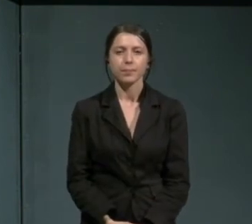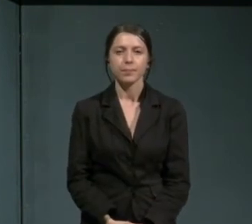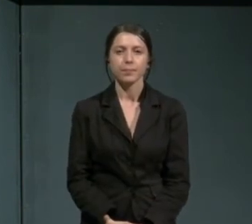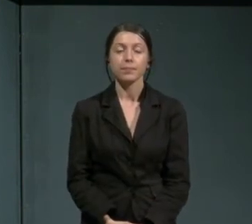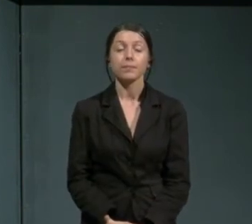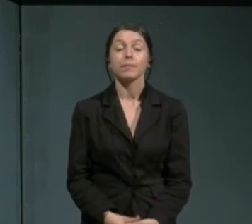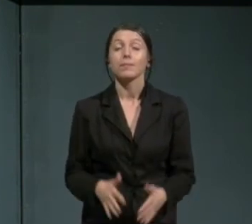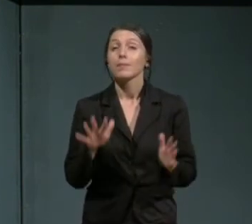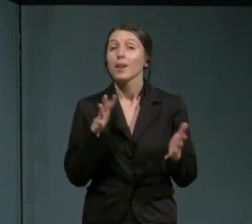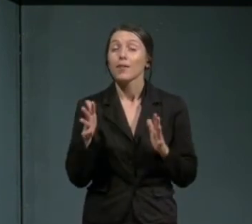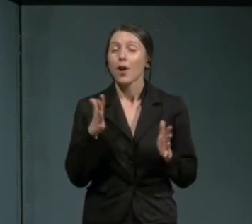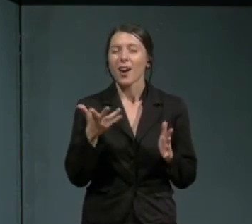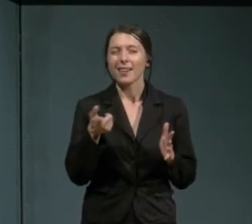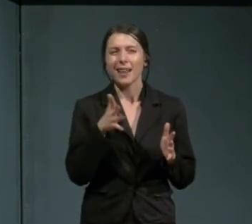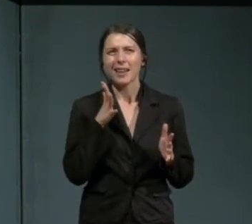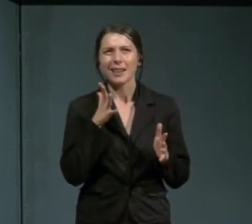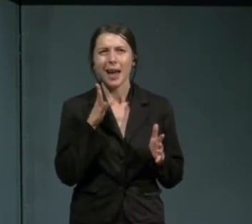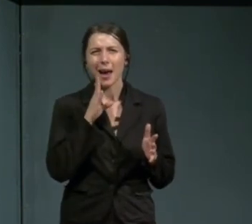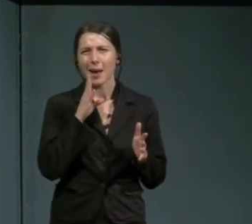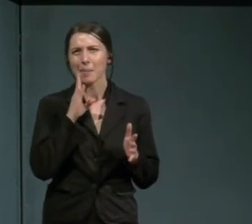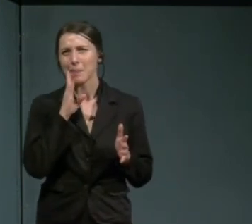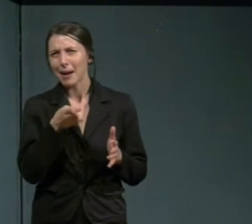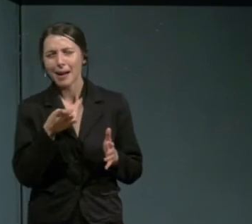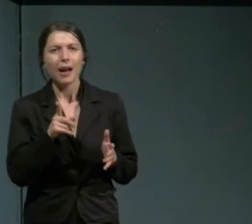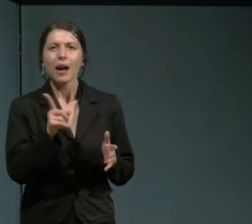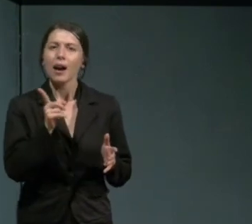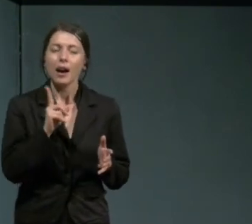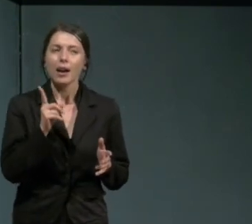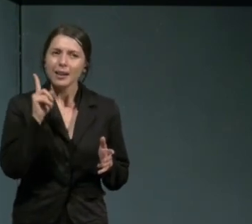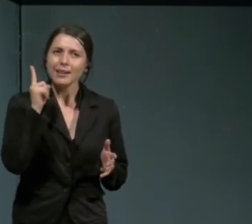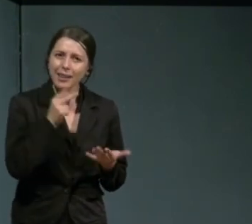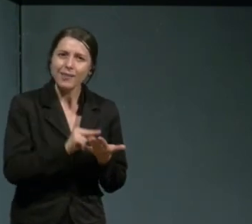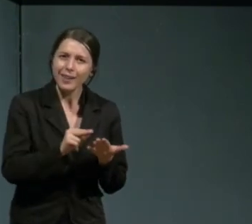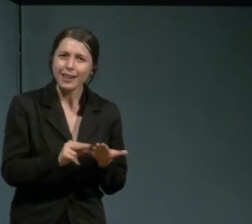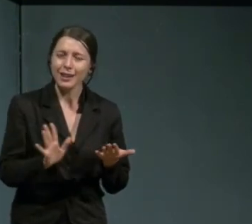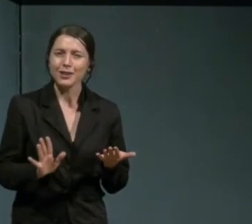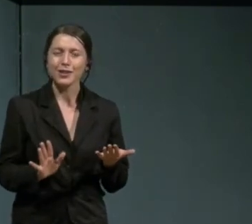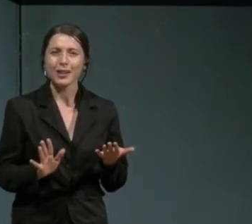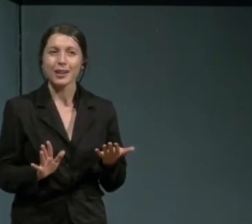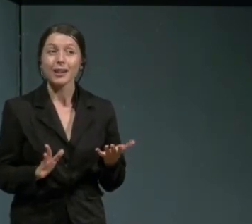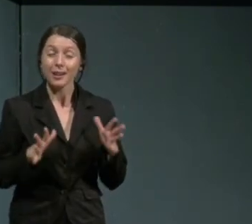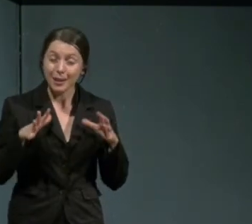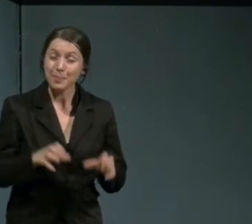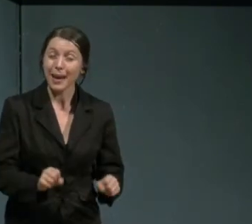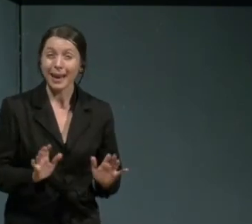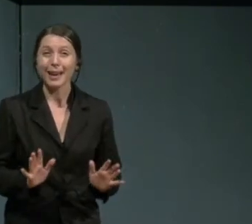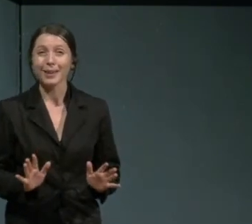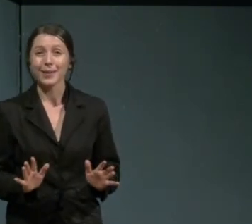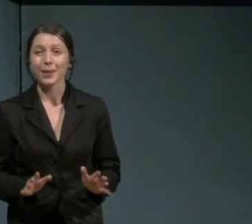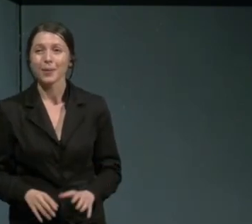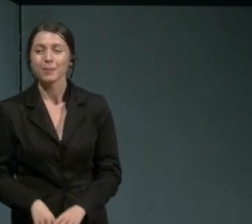forse sembra banale ma è difficile scrivere un libro è un impegno